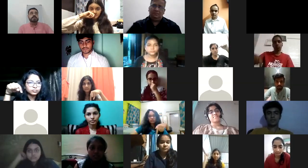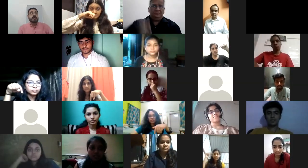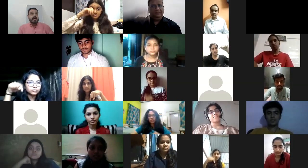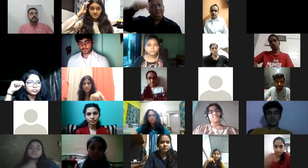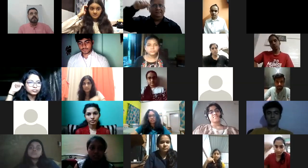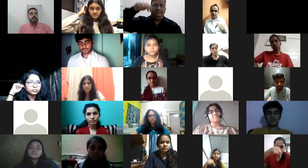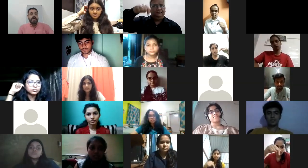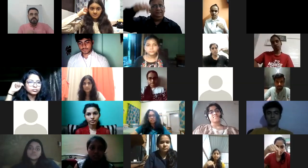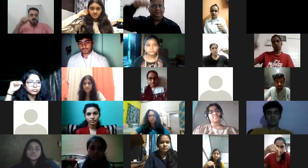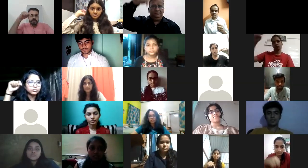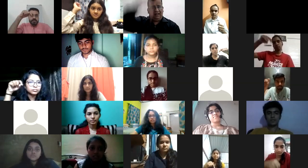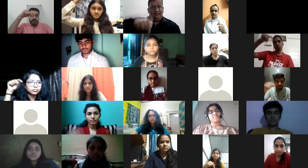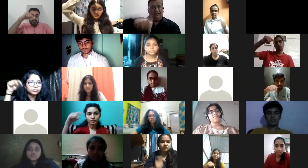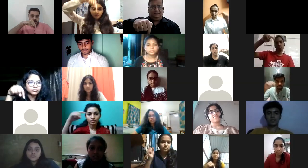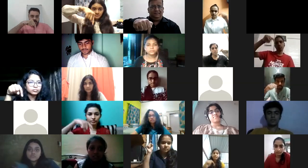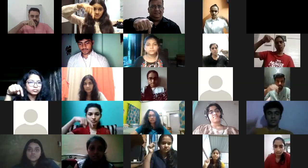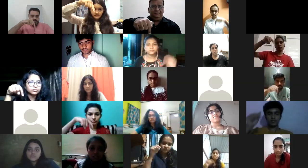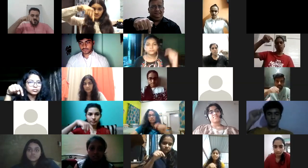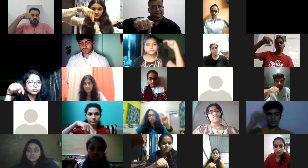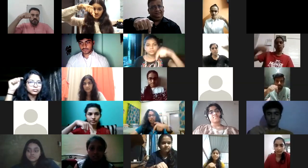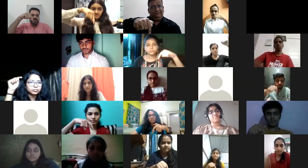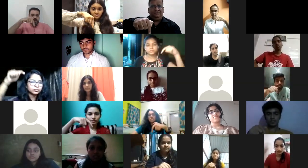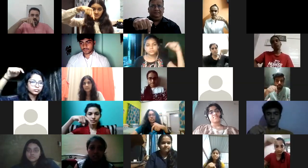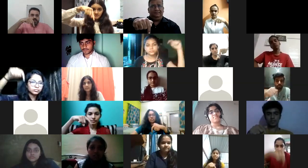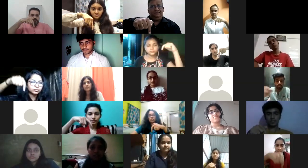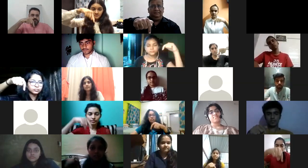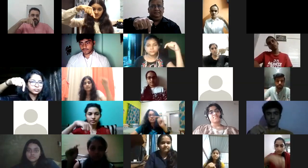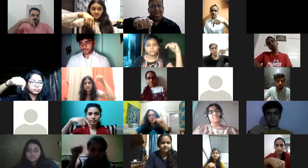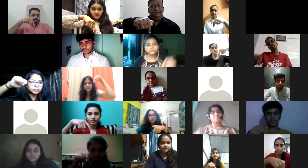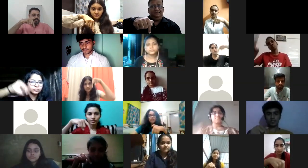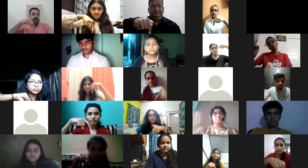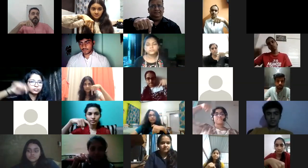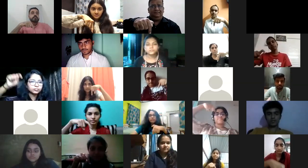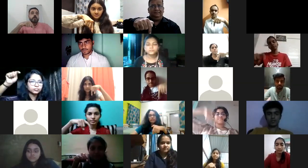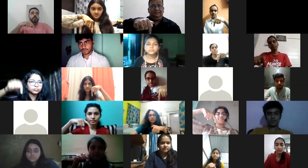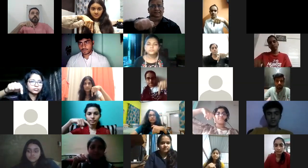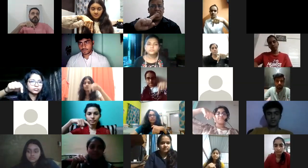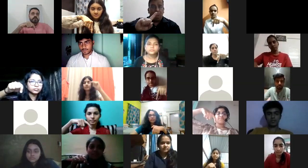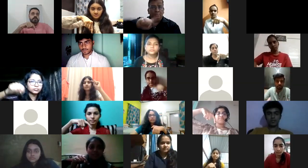आज का दिन, आज is today. Tomorrow,